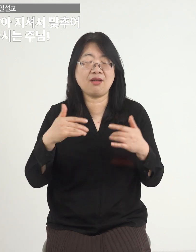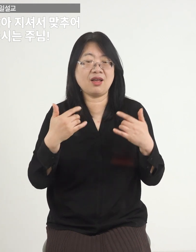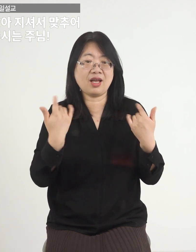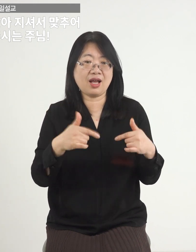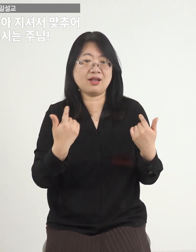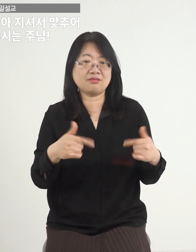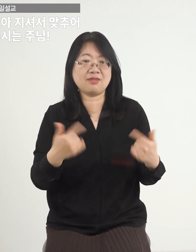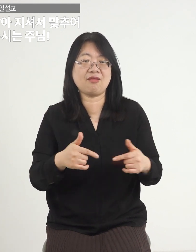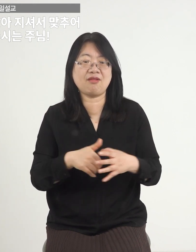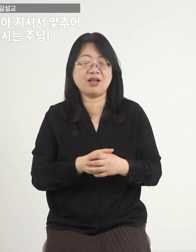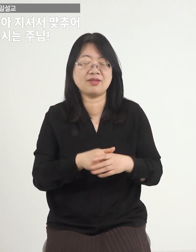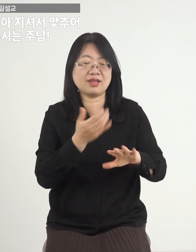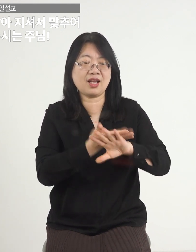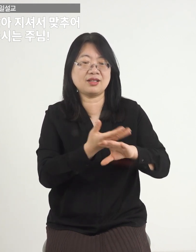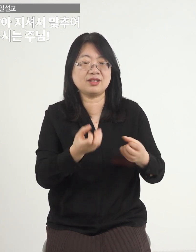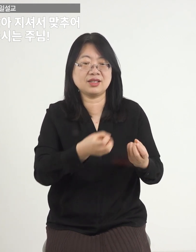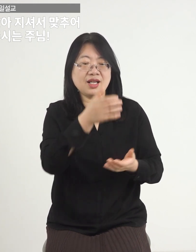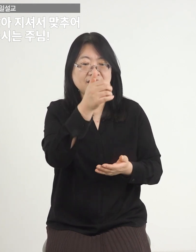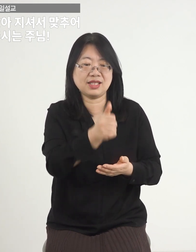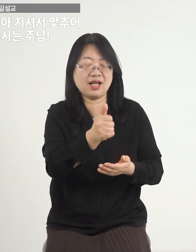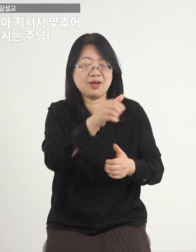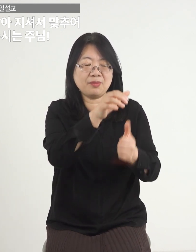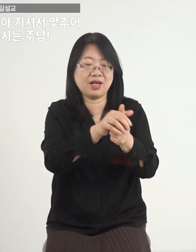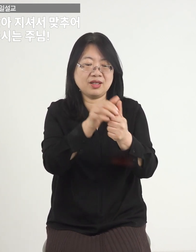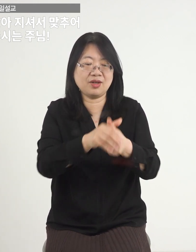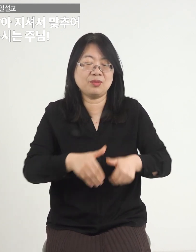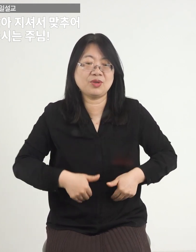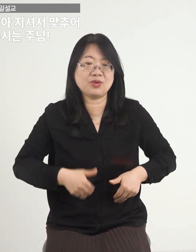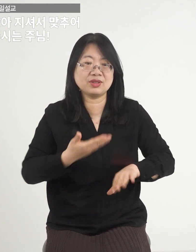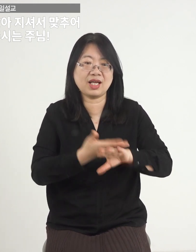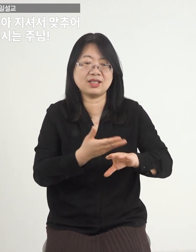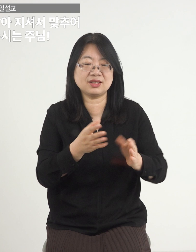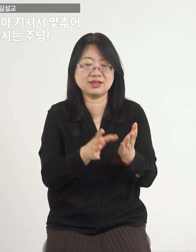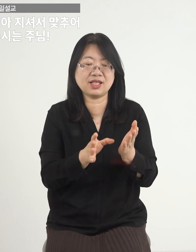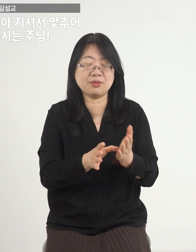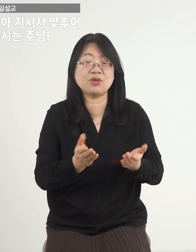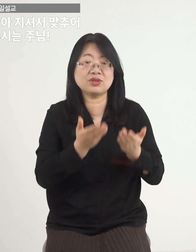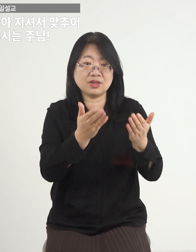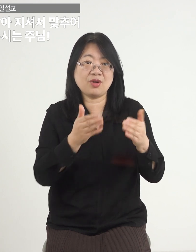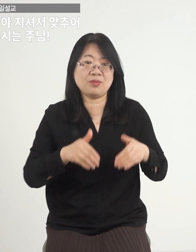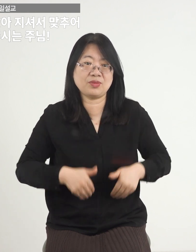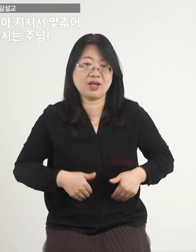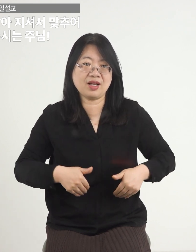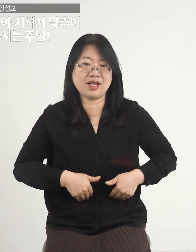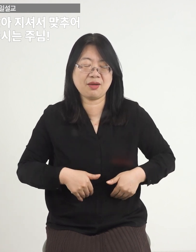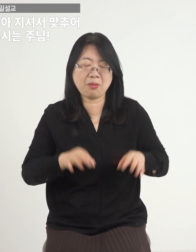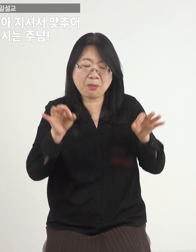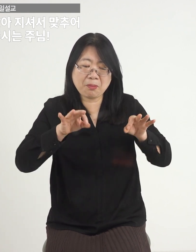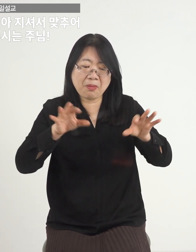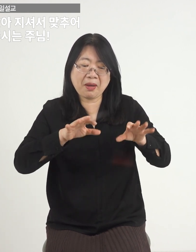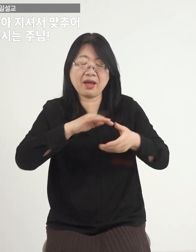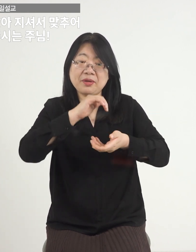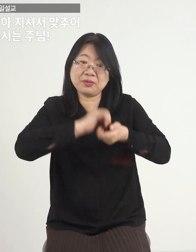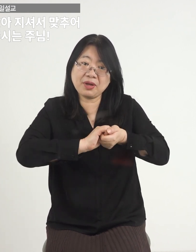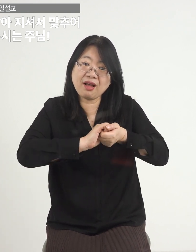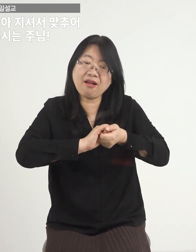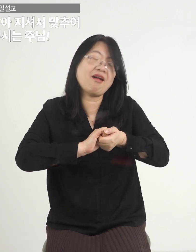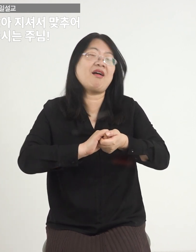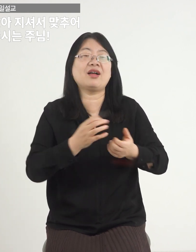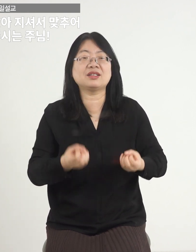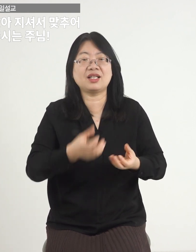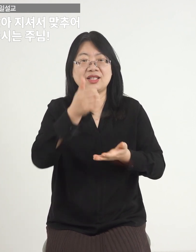매년 다른 제사장이 일어나야 되고 다른 제물이 드려져야 되는 한시적이고 유한한